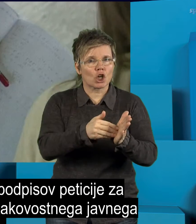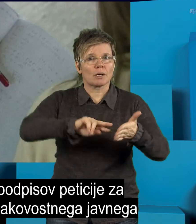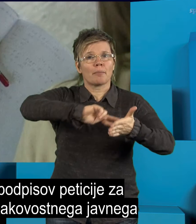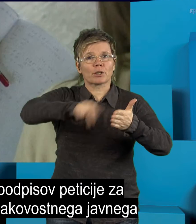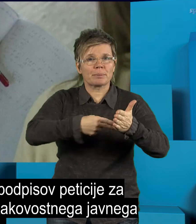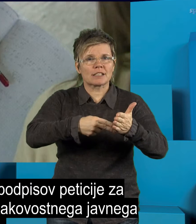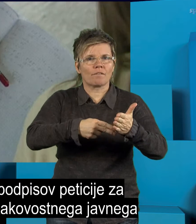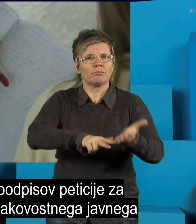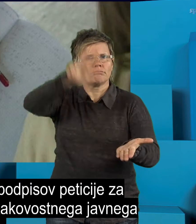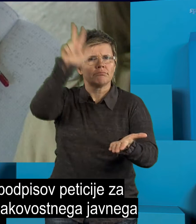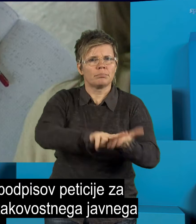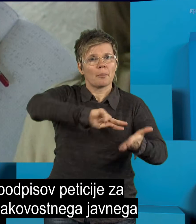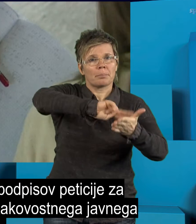in odličnosti raziskovalnega dela.